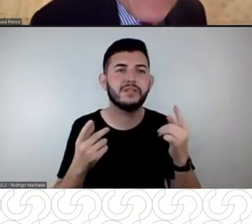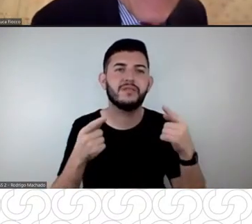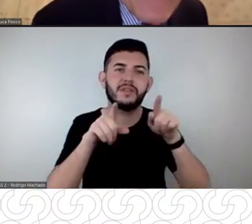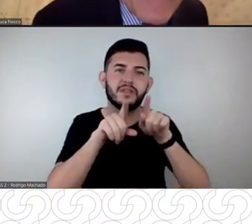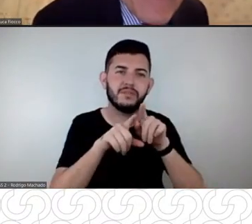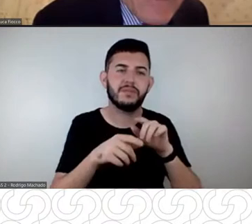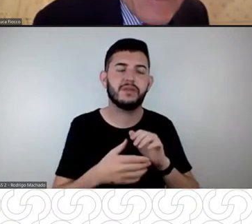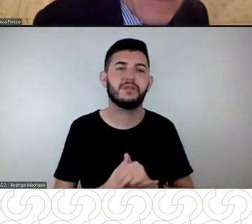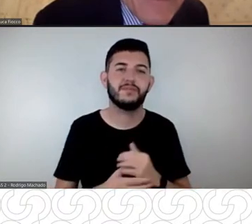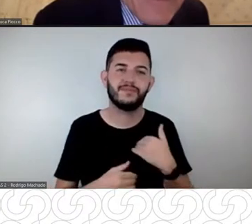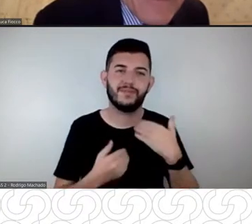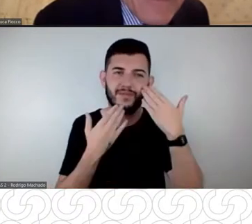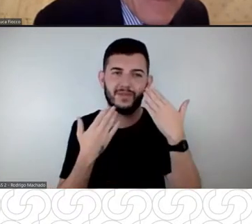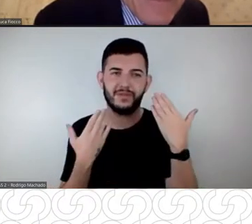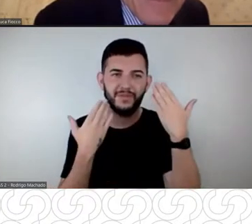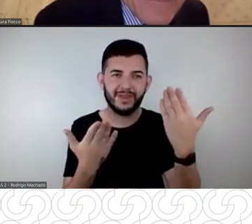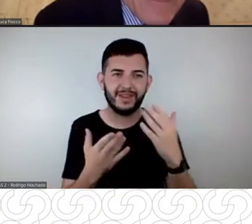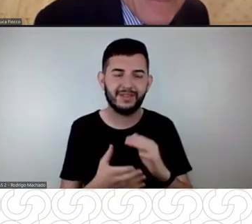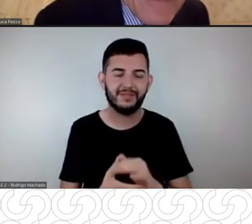Obrigada.